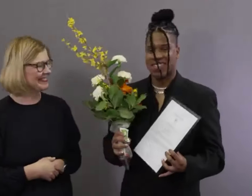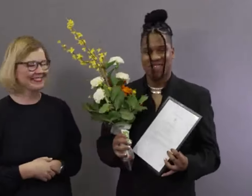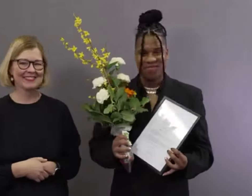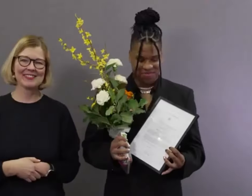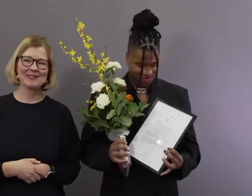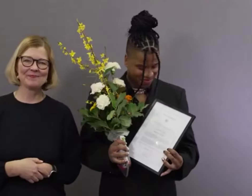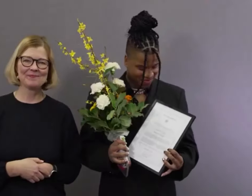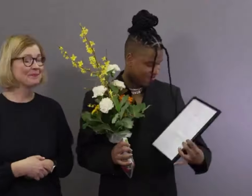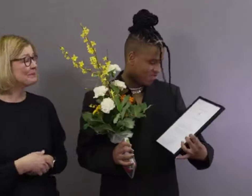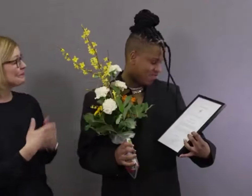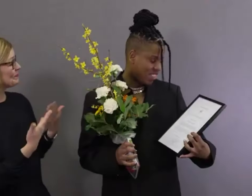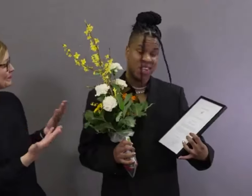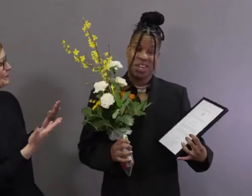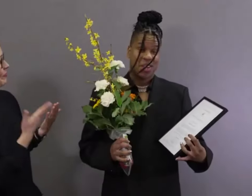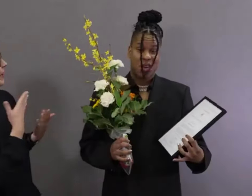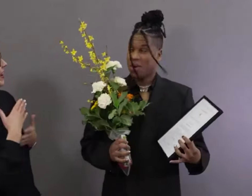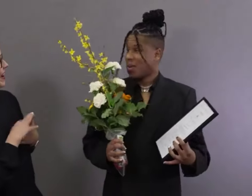Onnea.